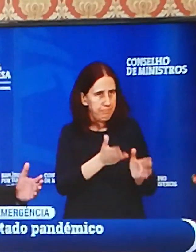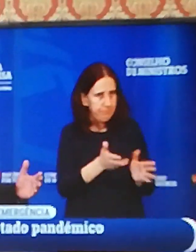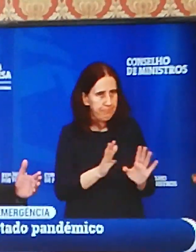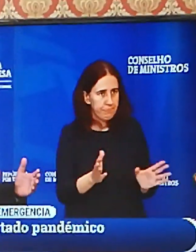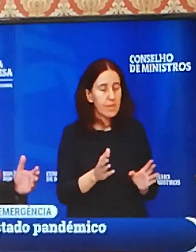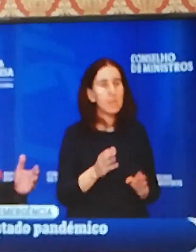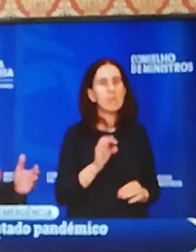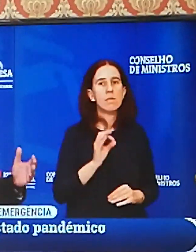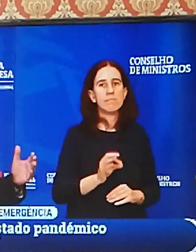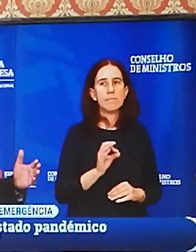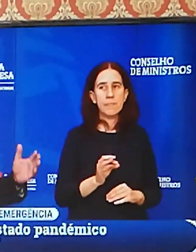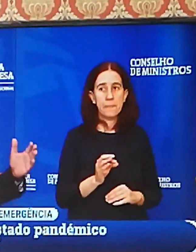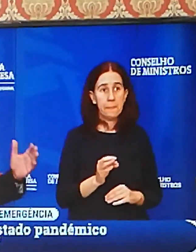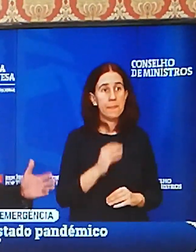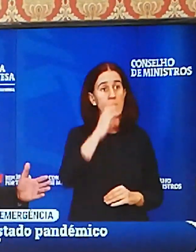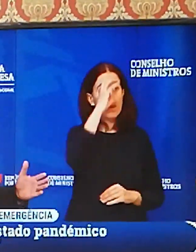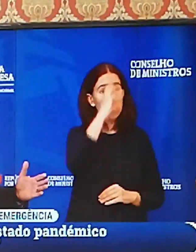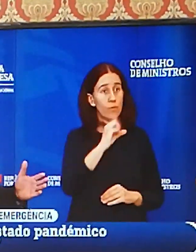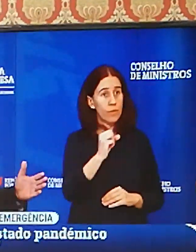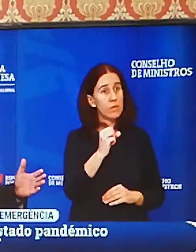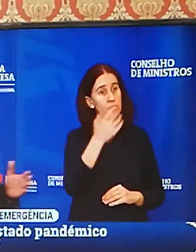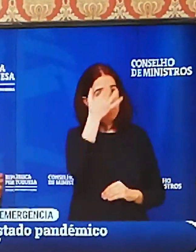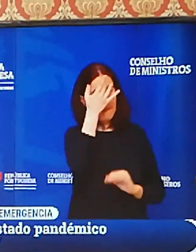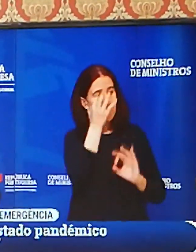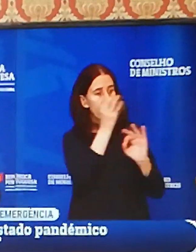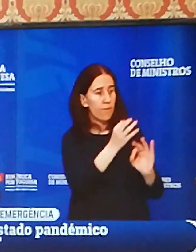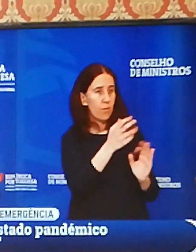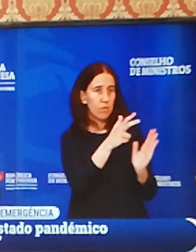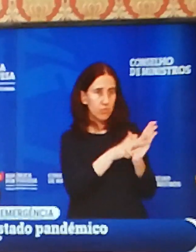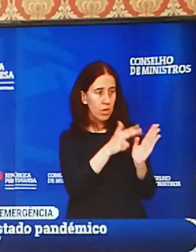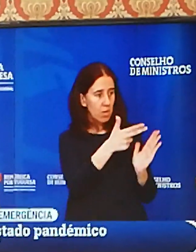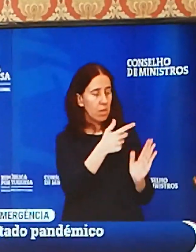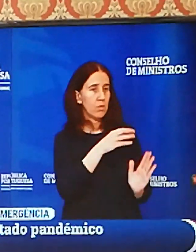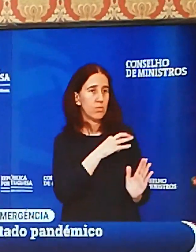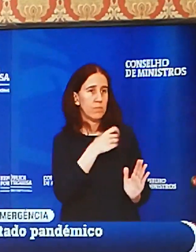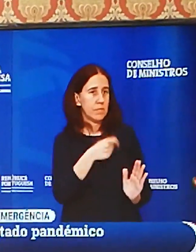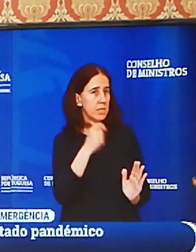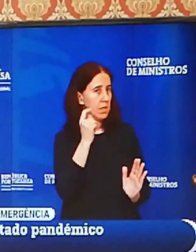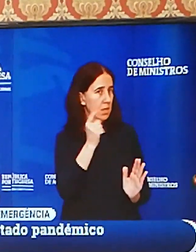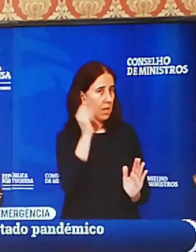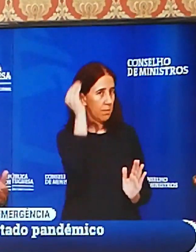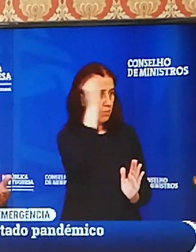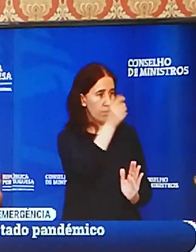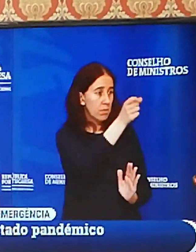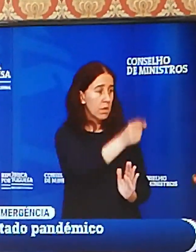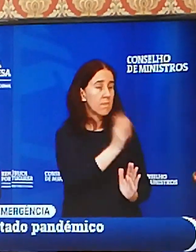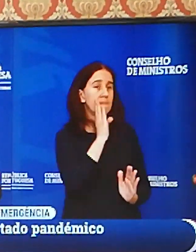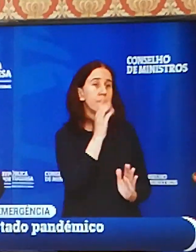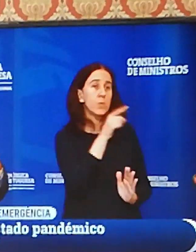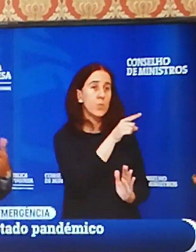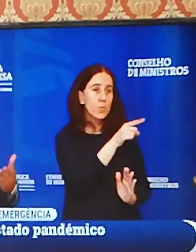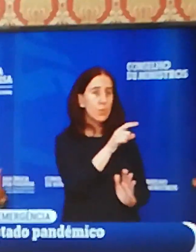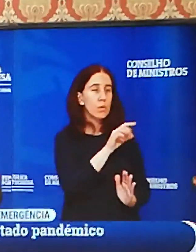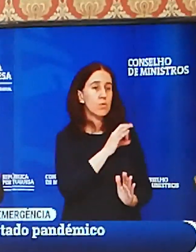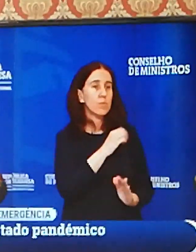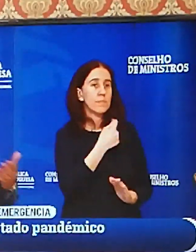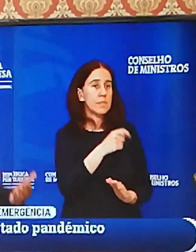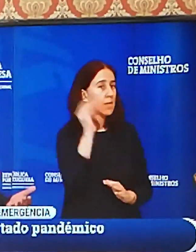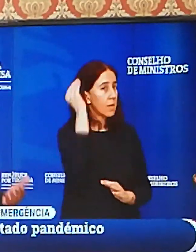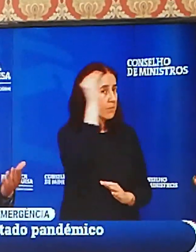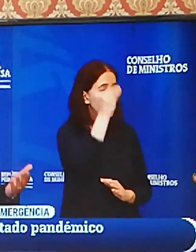Em primeiro lugar, o Governo deu um parecer favorável à iniciativa do Sr. Presidente da República. Caberá ao Sr. Presidente da República